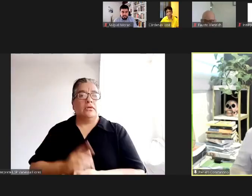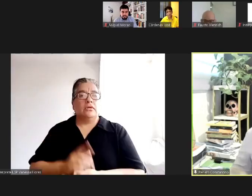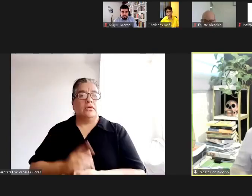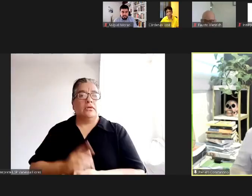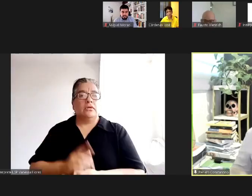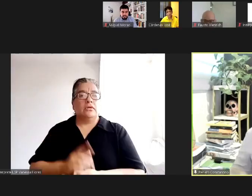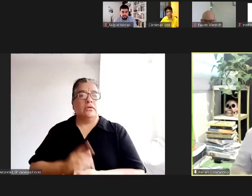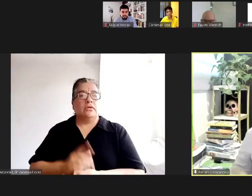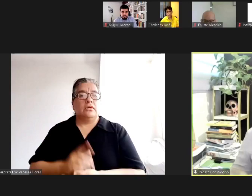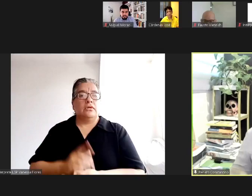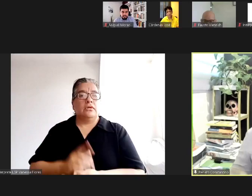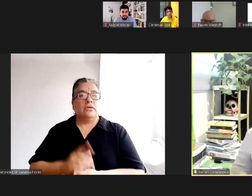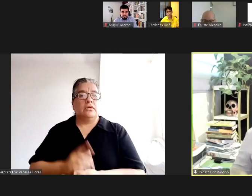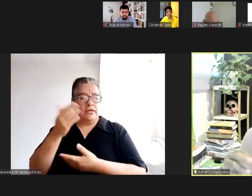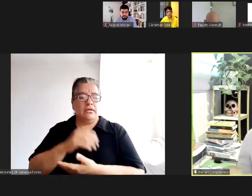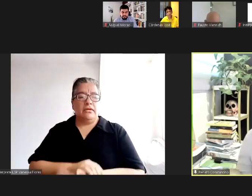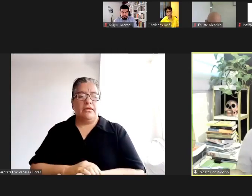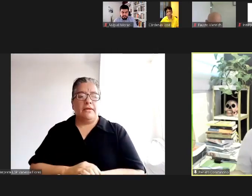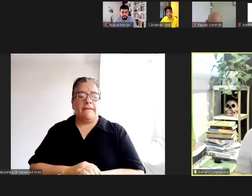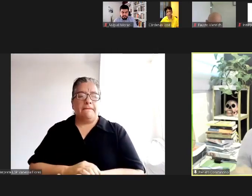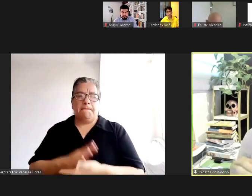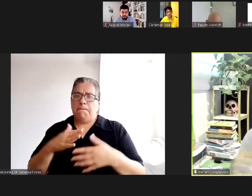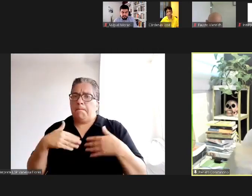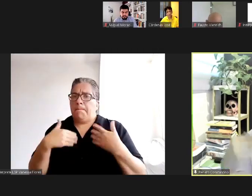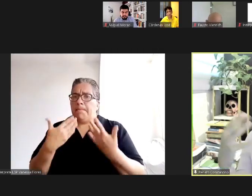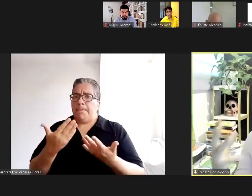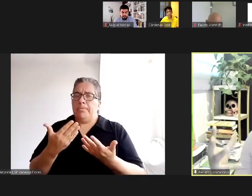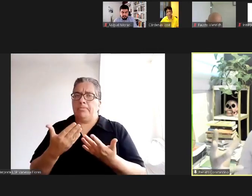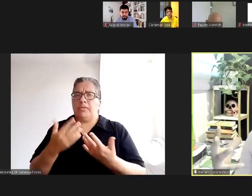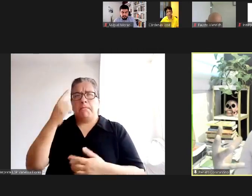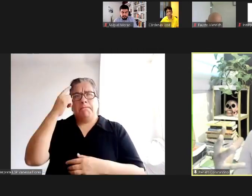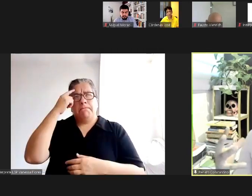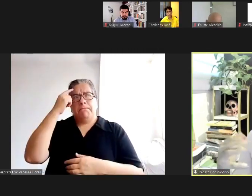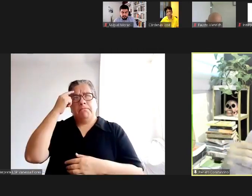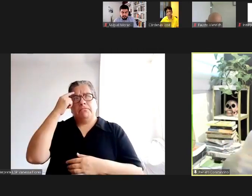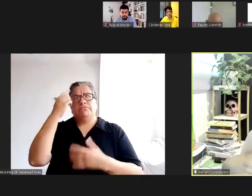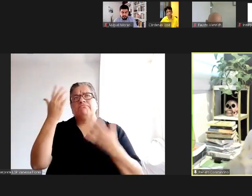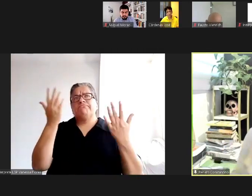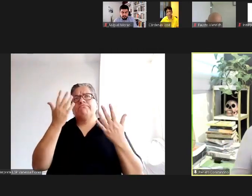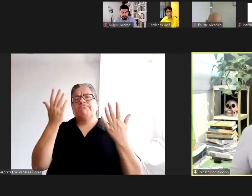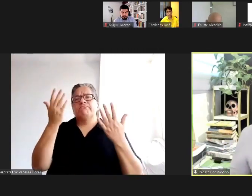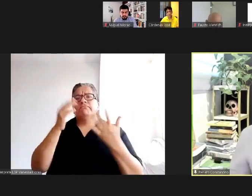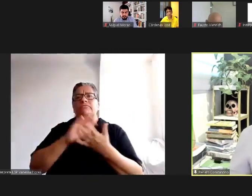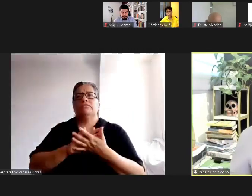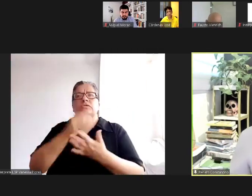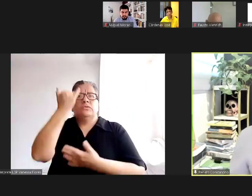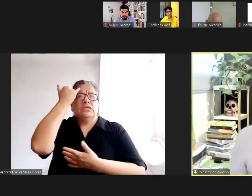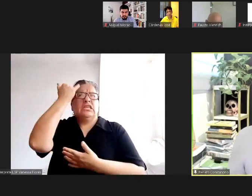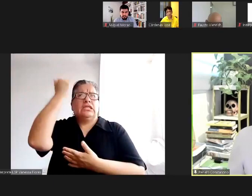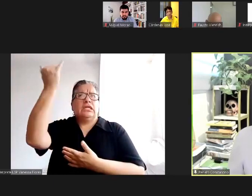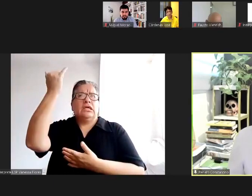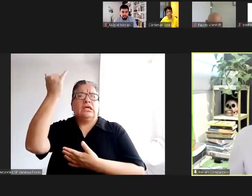donde se puede comenzar a pensar hacia dónde llevar la idea de acceso a la cultura.